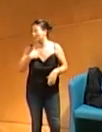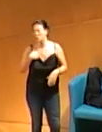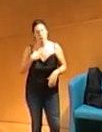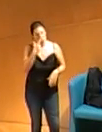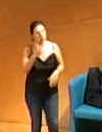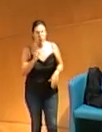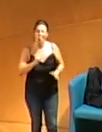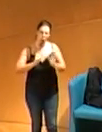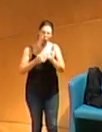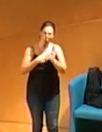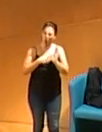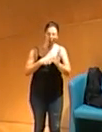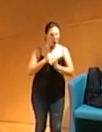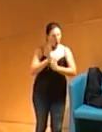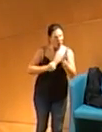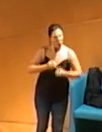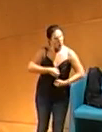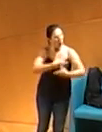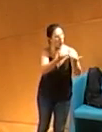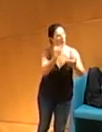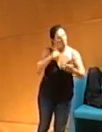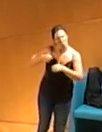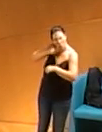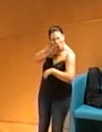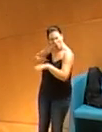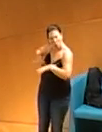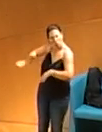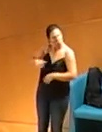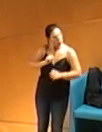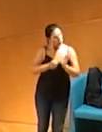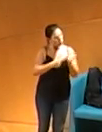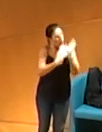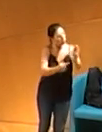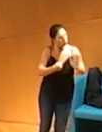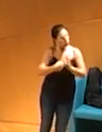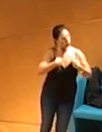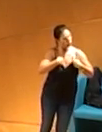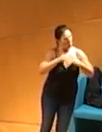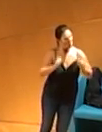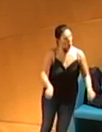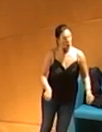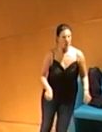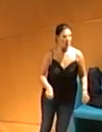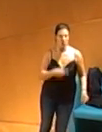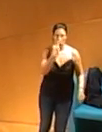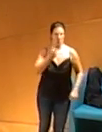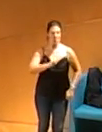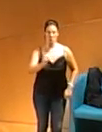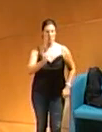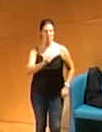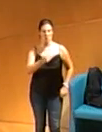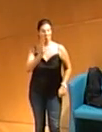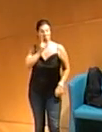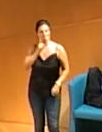moi, de porter la parole des parents, alors qu'il y a tellement de gens brillants qui pensent et qui font de la recherche sur les